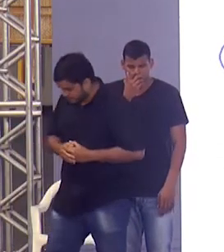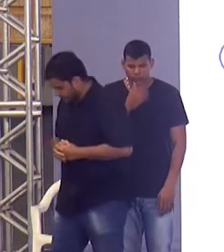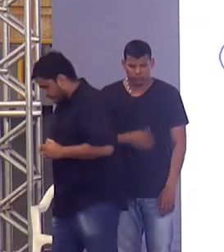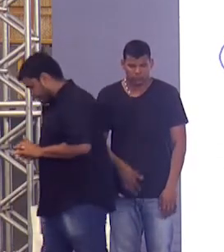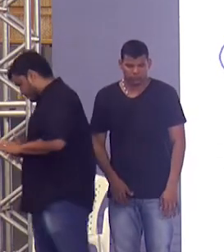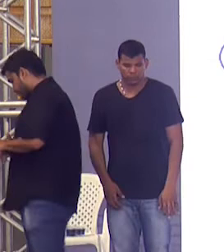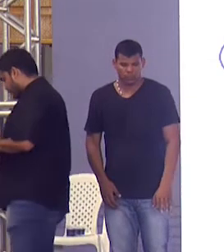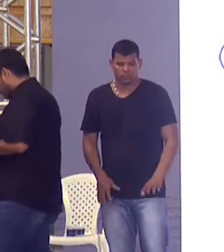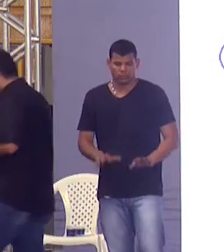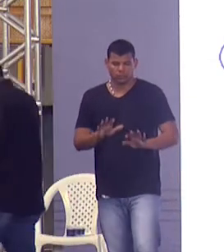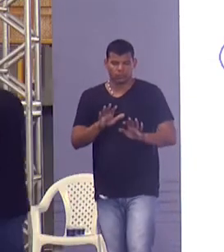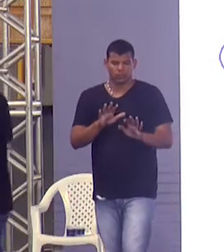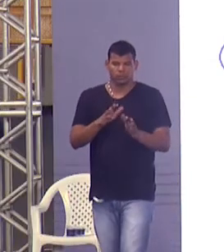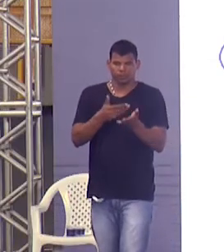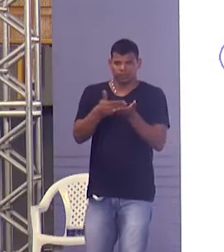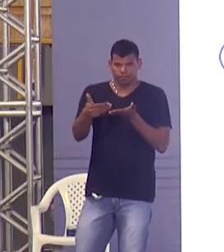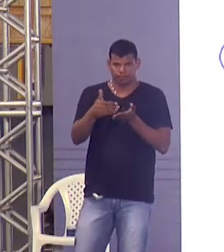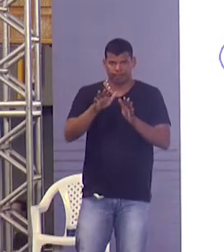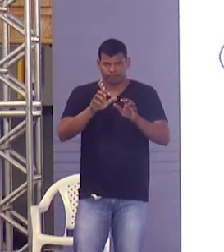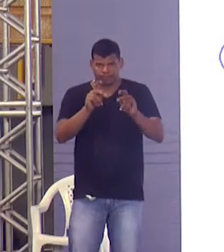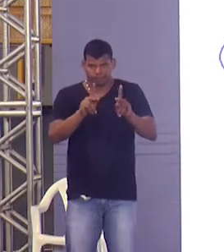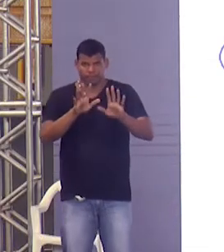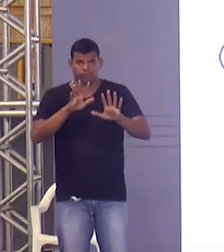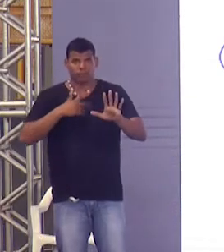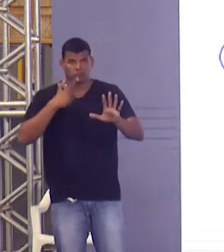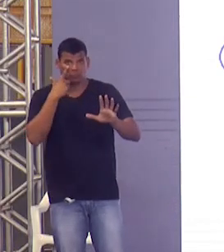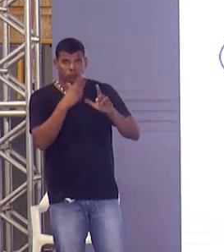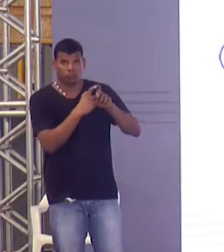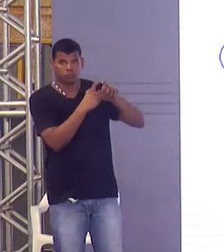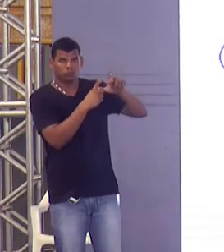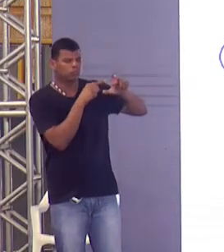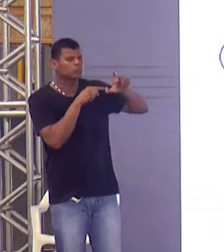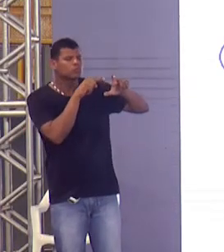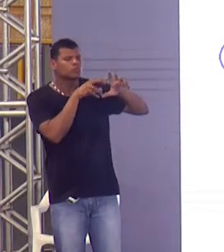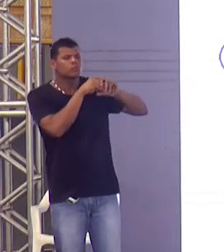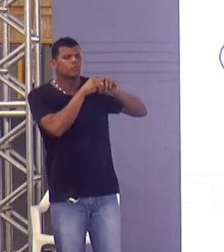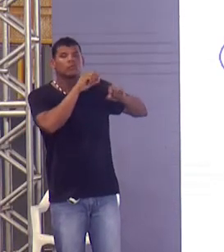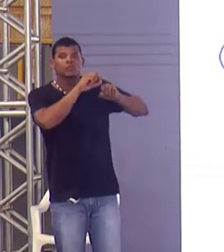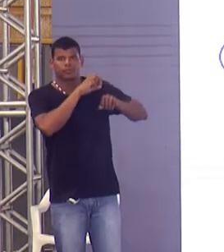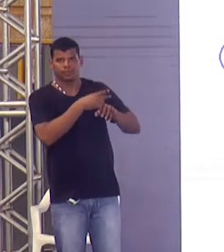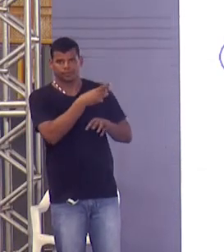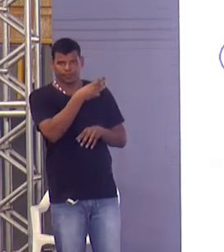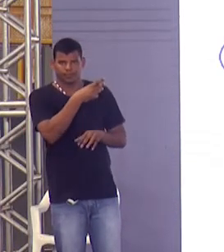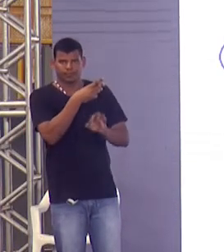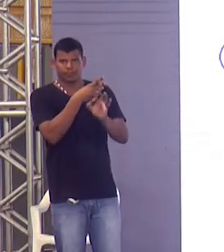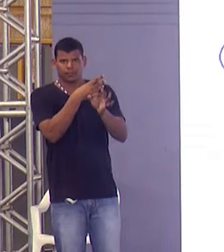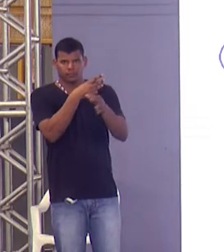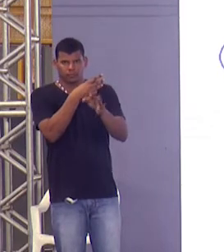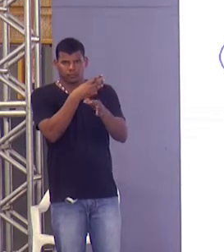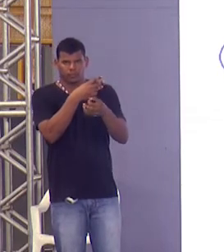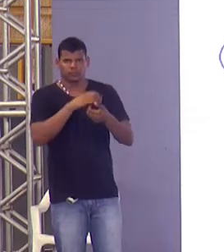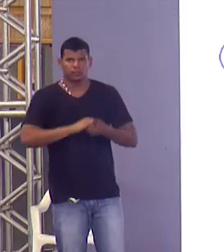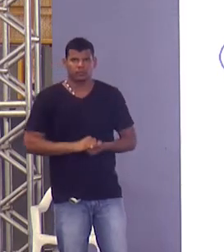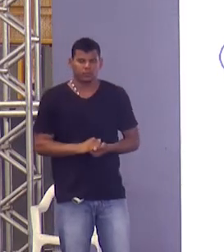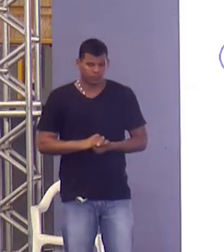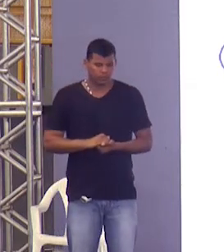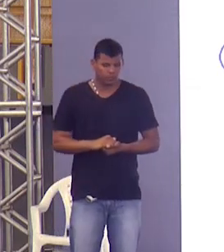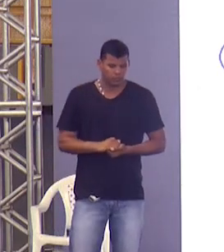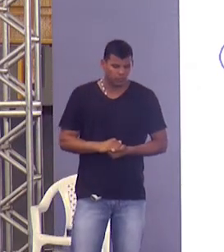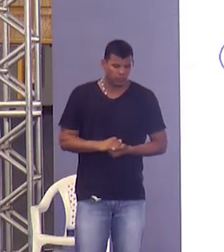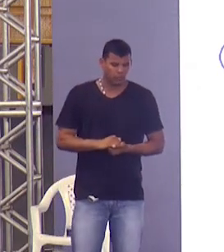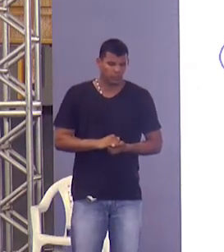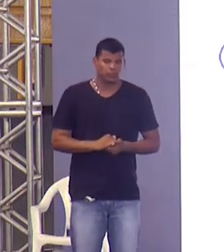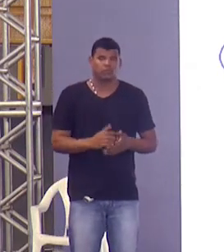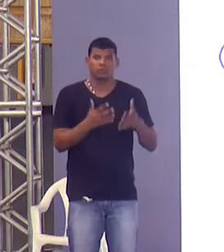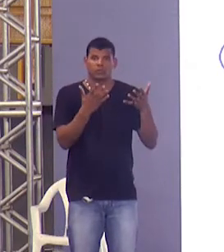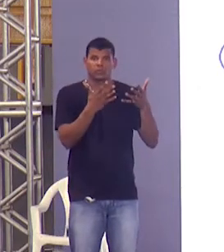o 3, ela é fixa, tá? A primeira bolinha tem o 3. Aí eu vou botar agora uma bolinha